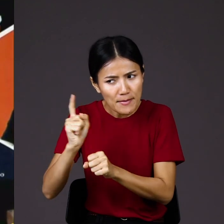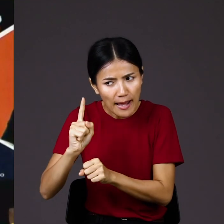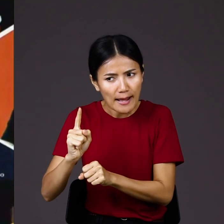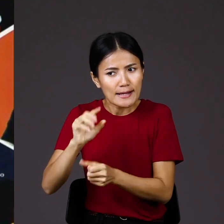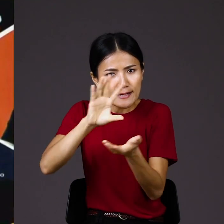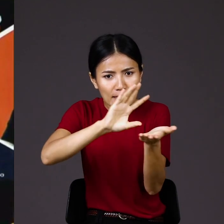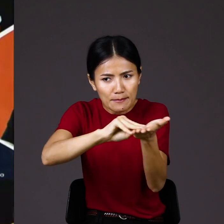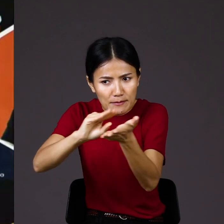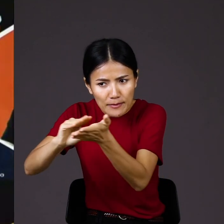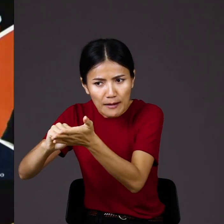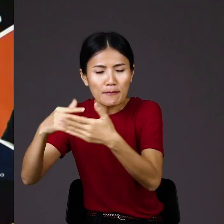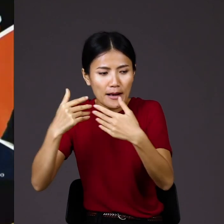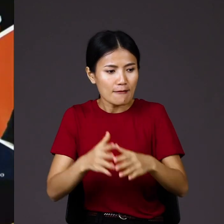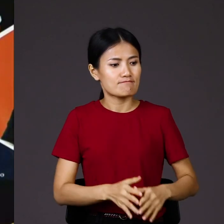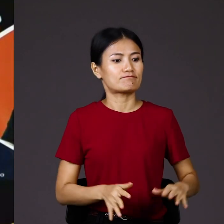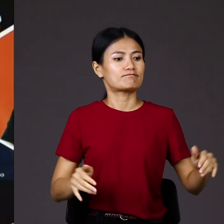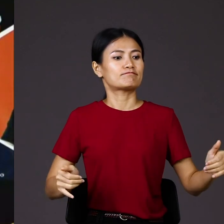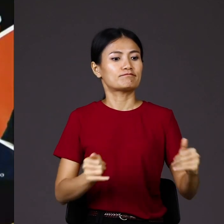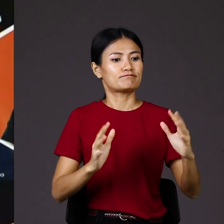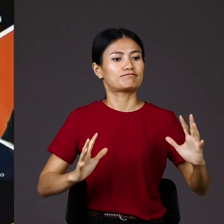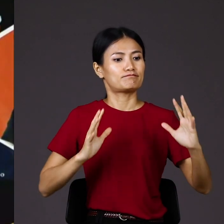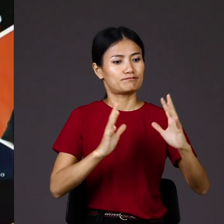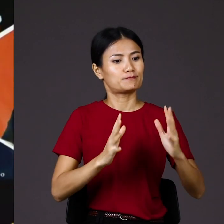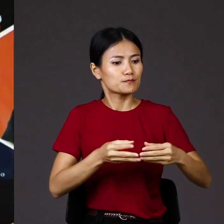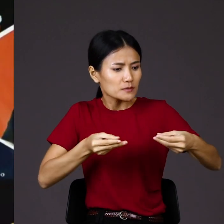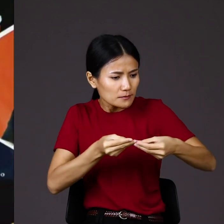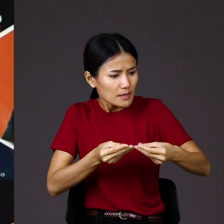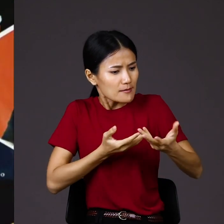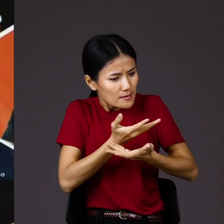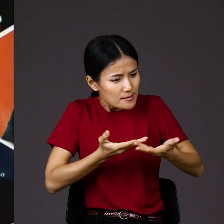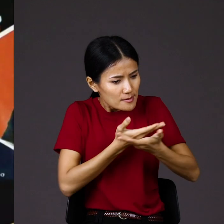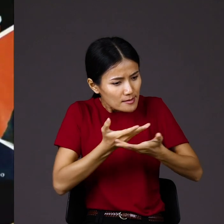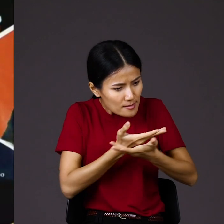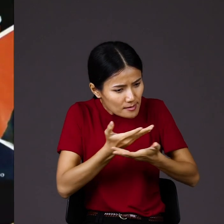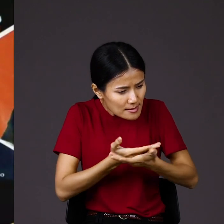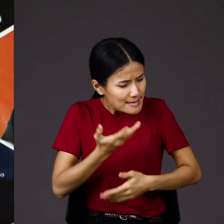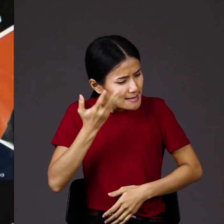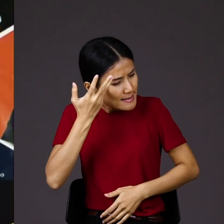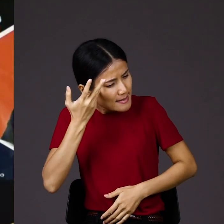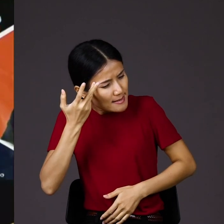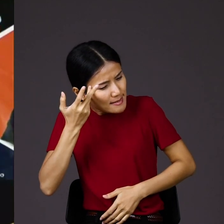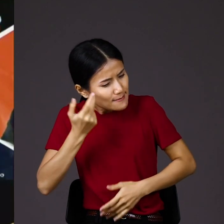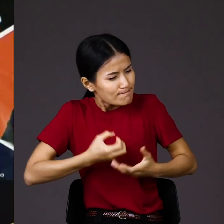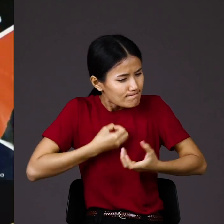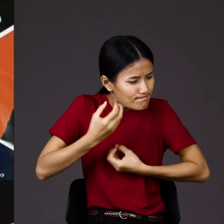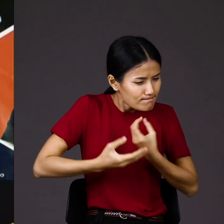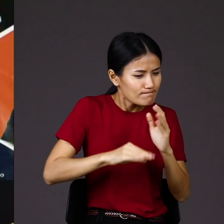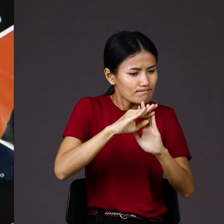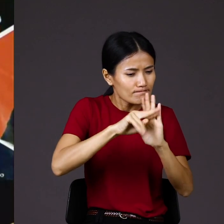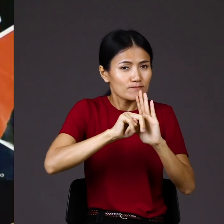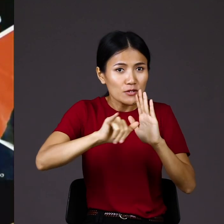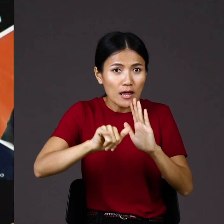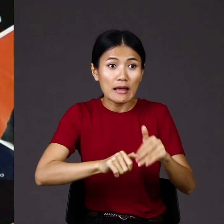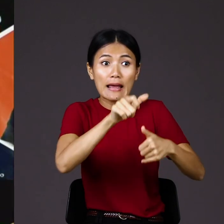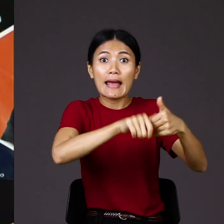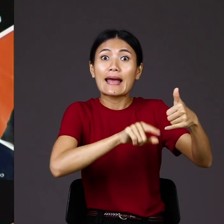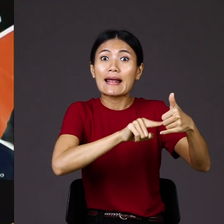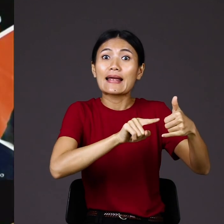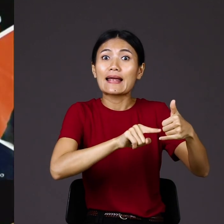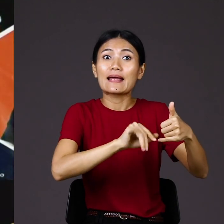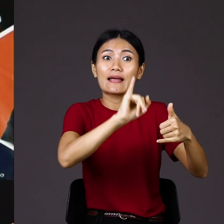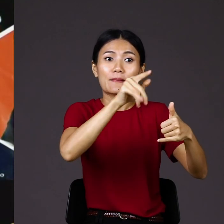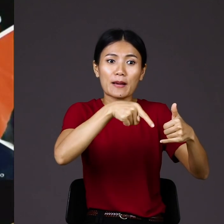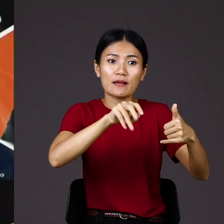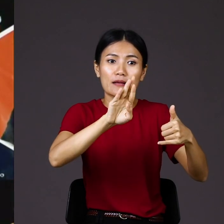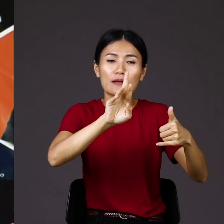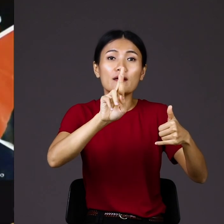บายพ่อแม่พี่น้องลองคิดตามผมดูวิสัยทัศน์ของคุณไพบูลย์อยากจะสร้างระ